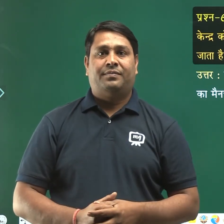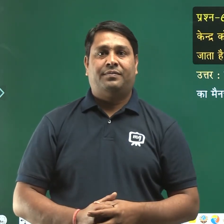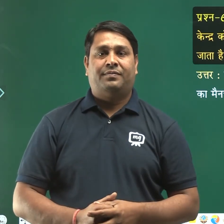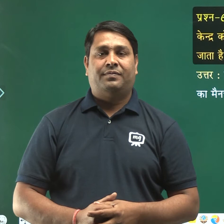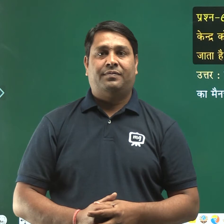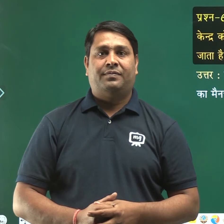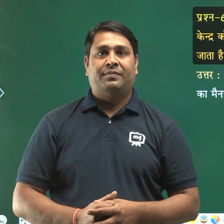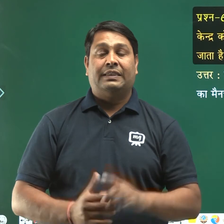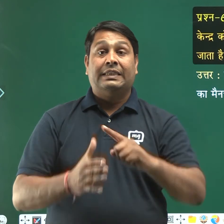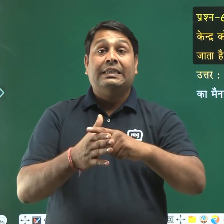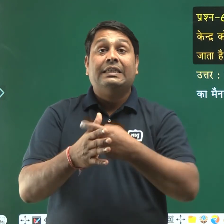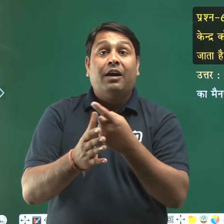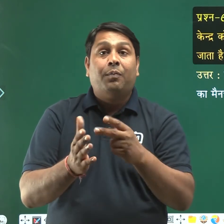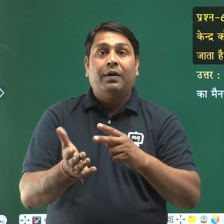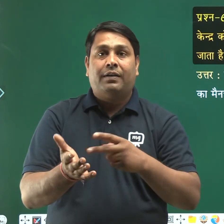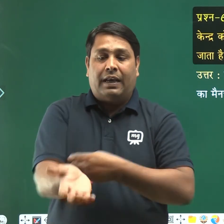जापान के